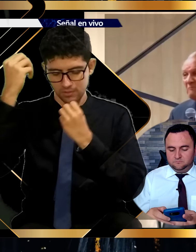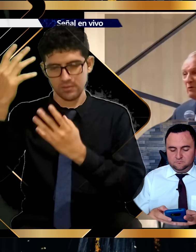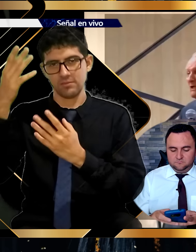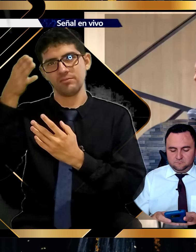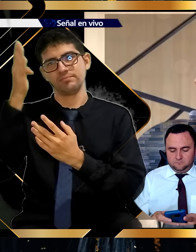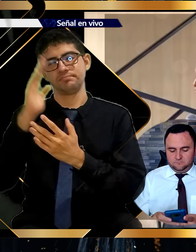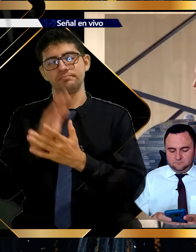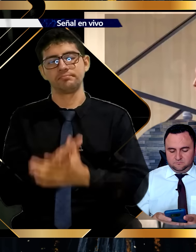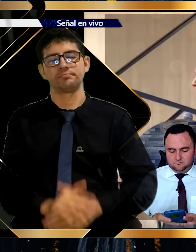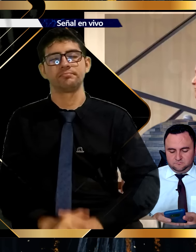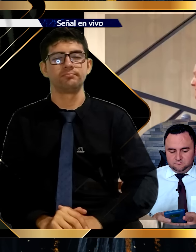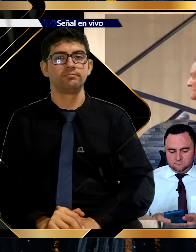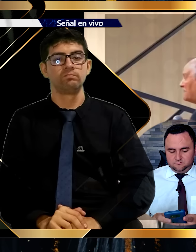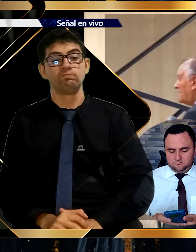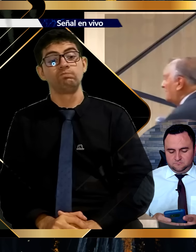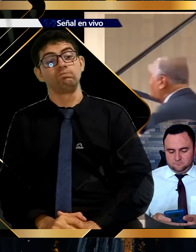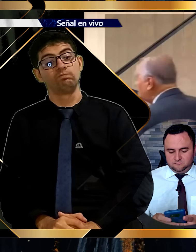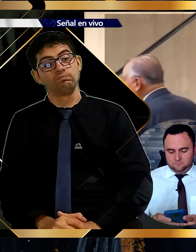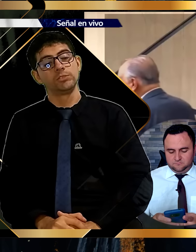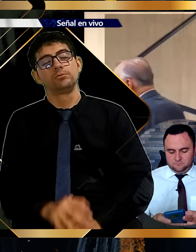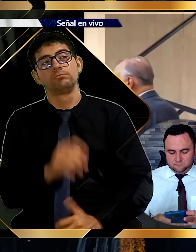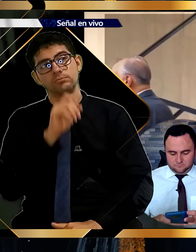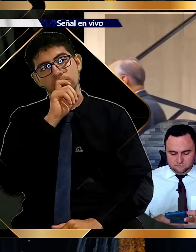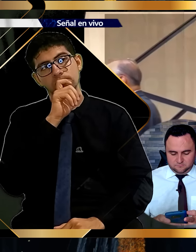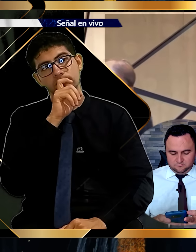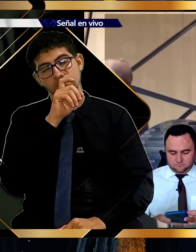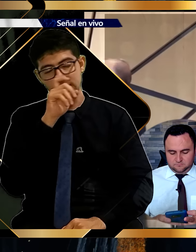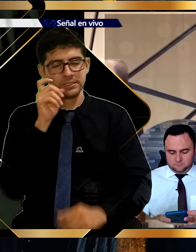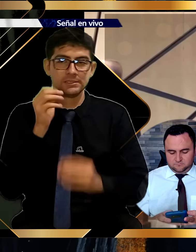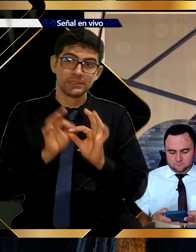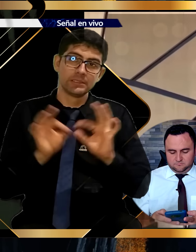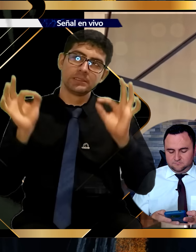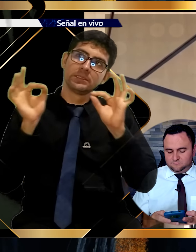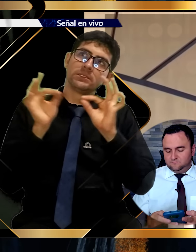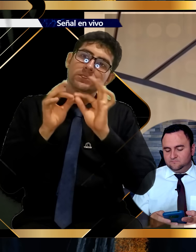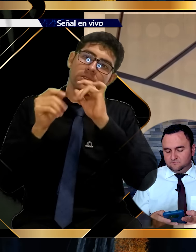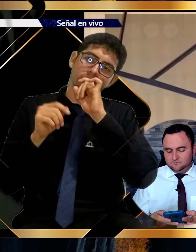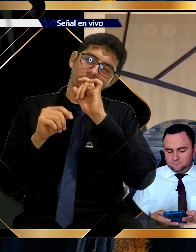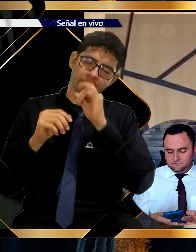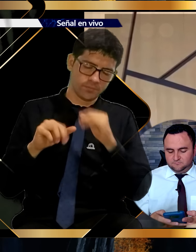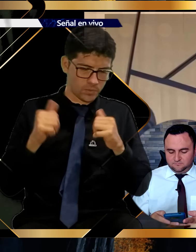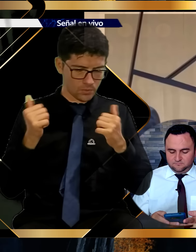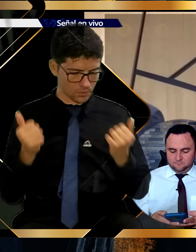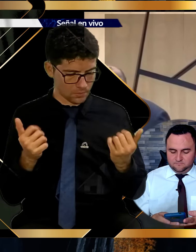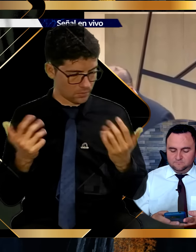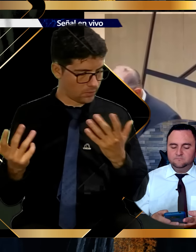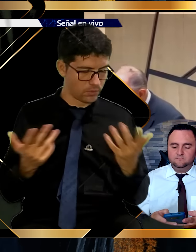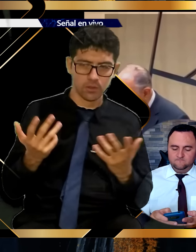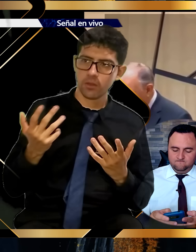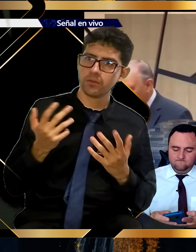Entonces es importante que nosotros empecemos a pensar bien este asunto. ¿Cuál es mi reacción y cuál es mi